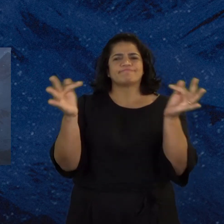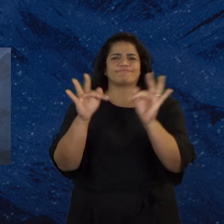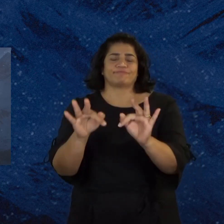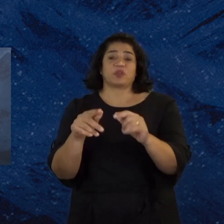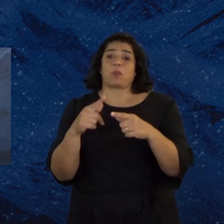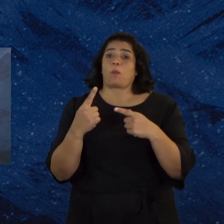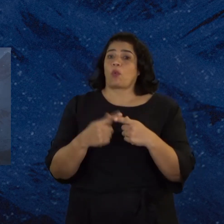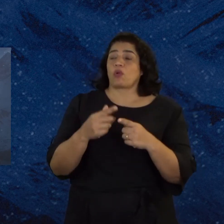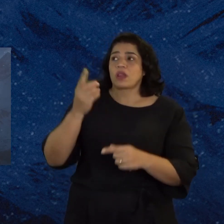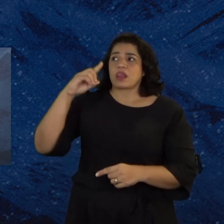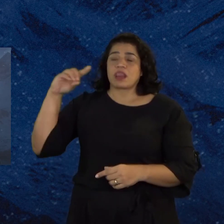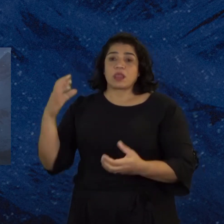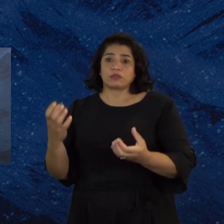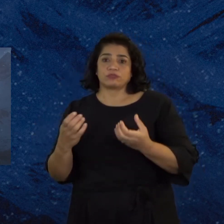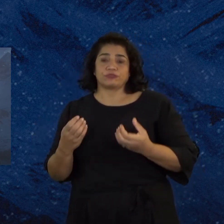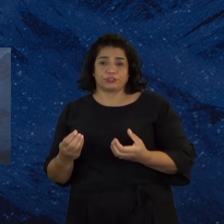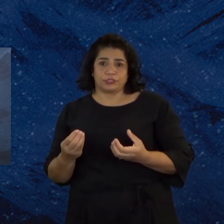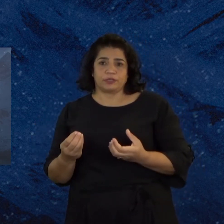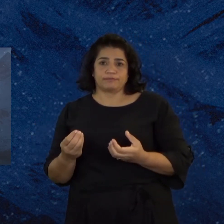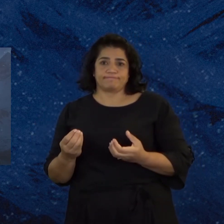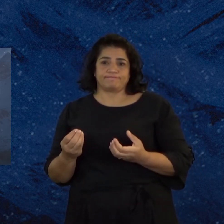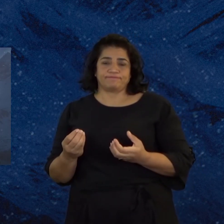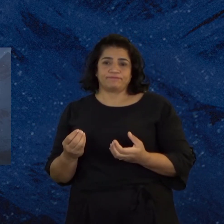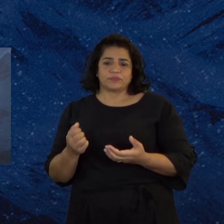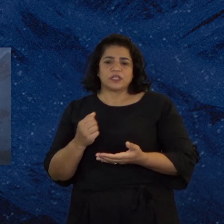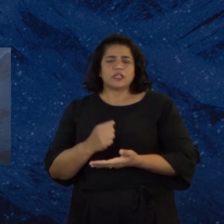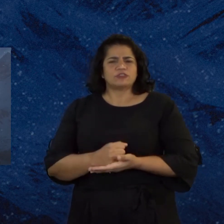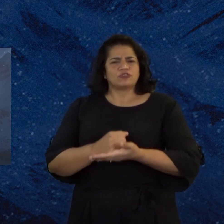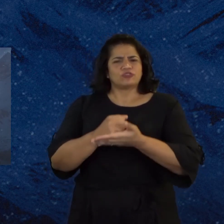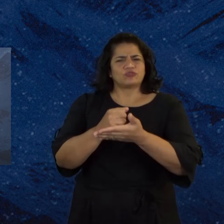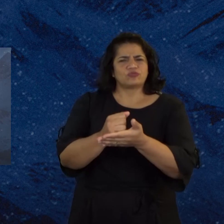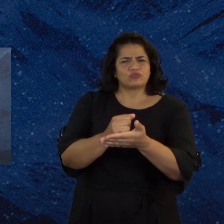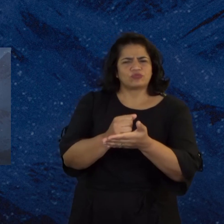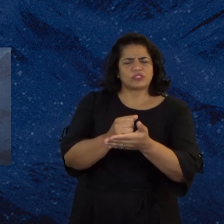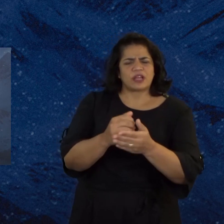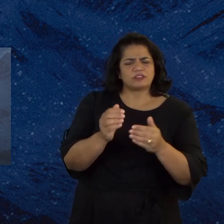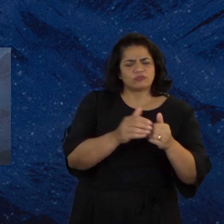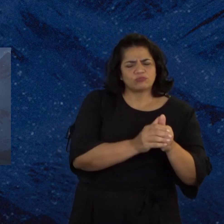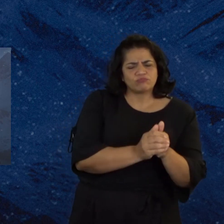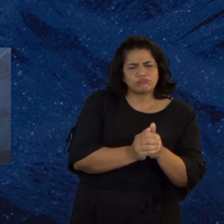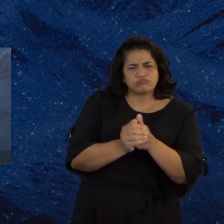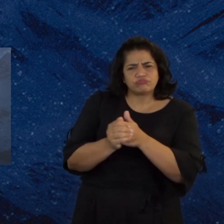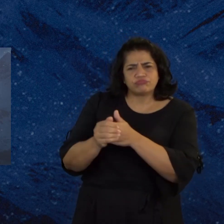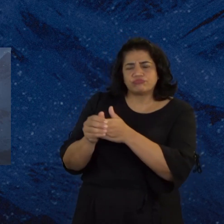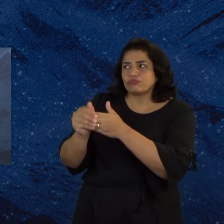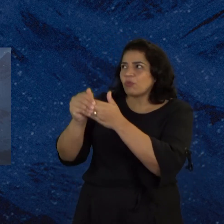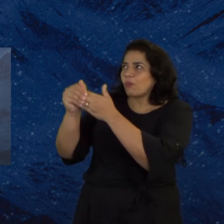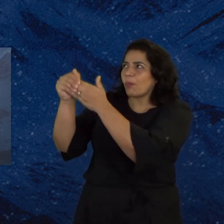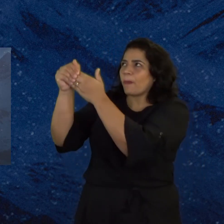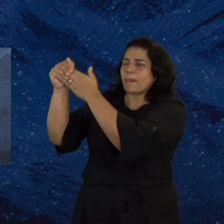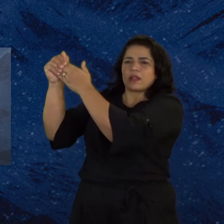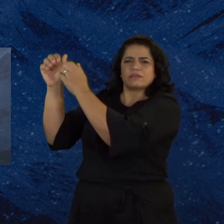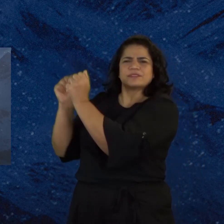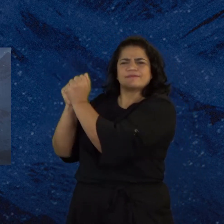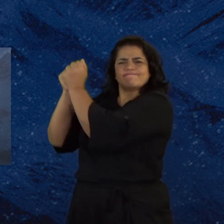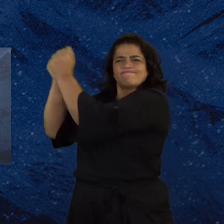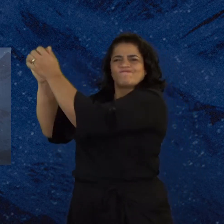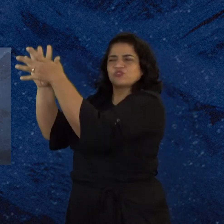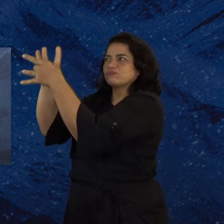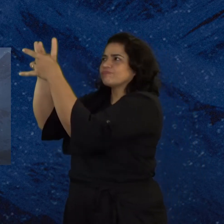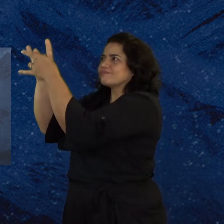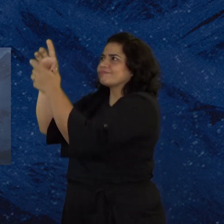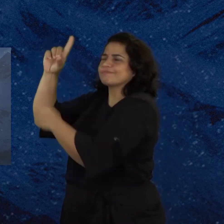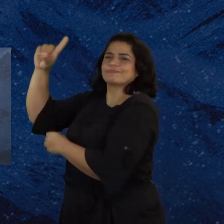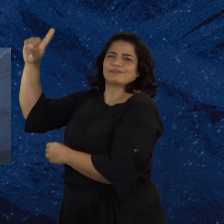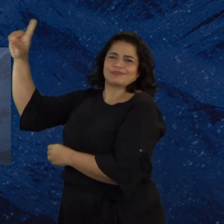que Ele vive. Ele quer levar você para o descanso dEle. E uma vez que você